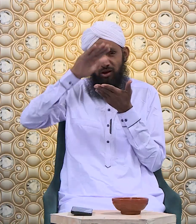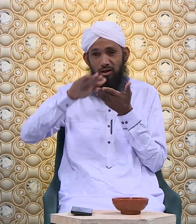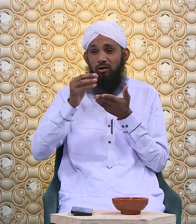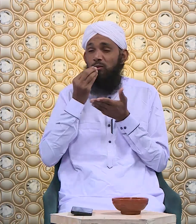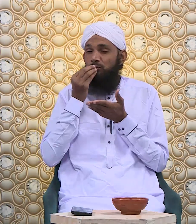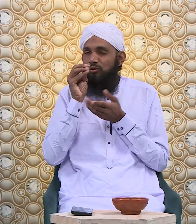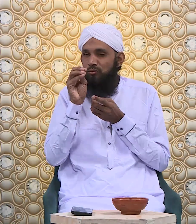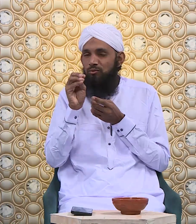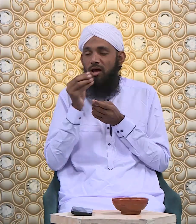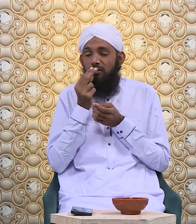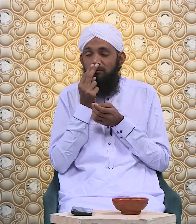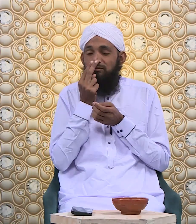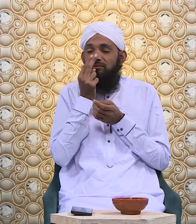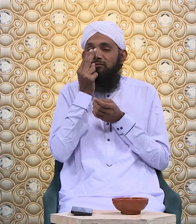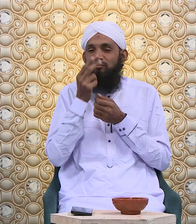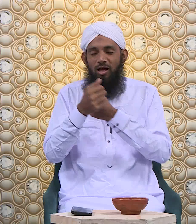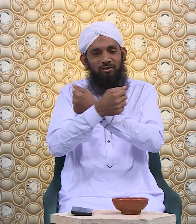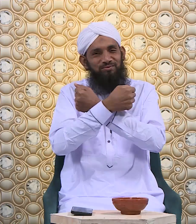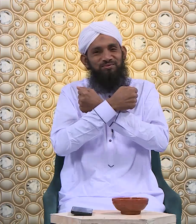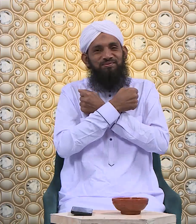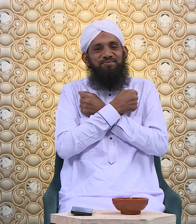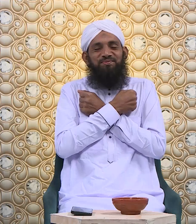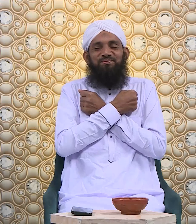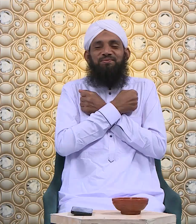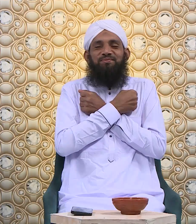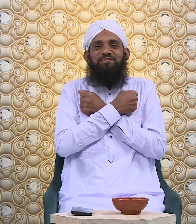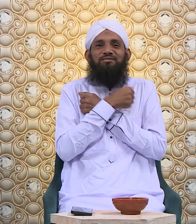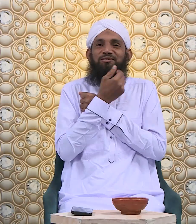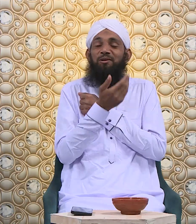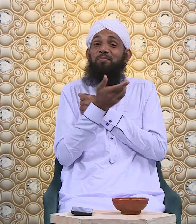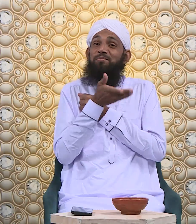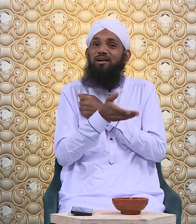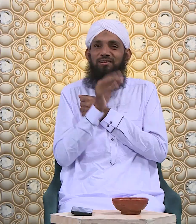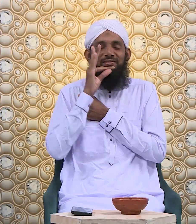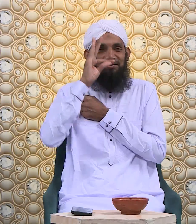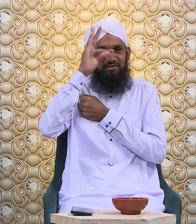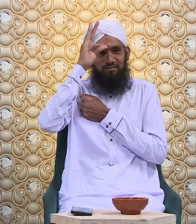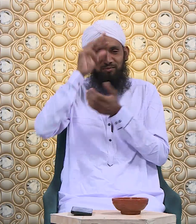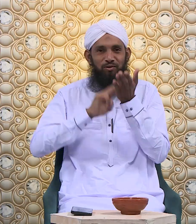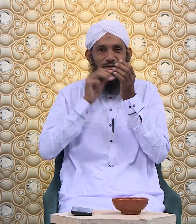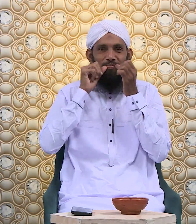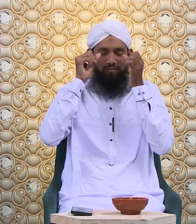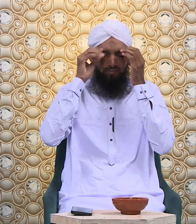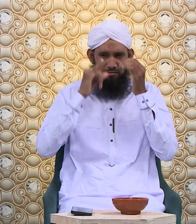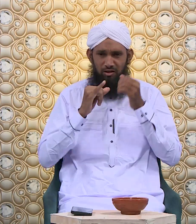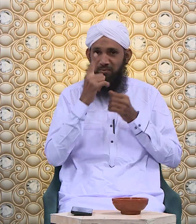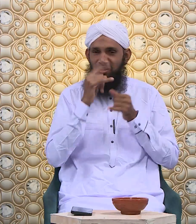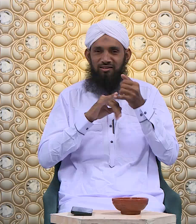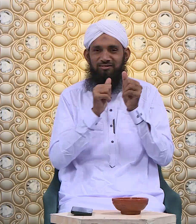سونگا اور سینے سے لگا لیا اس وقت آپ صلی اللہ علیہ وآلہ وسلم کے پاس ایک انساری صحابی کھڑے